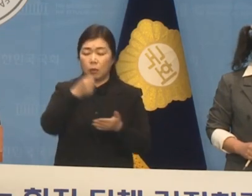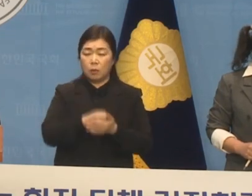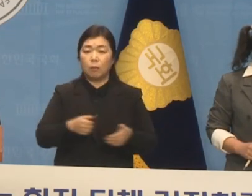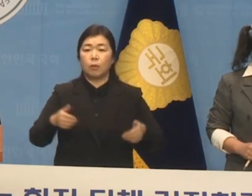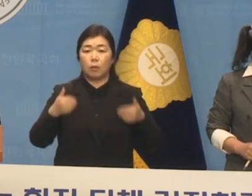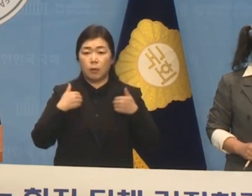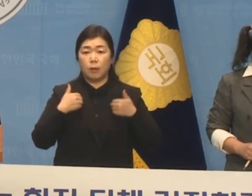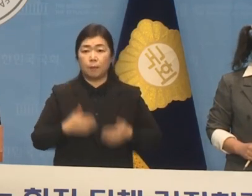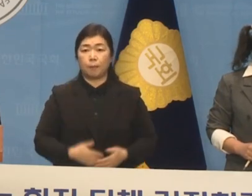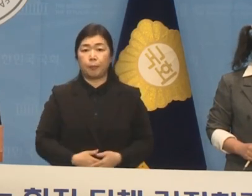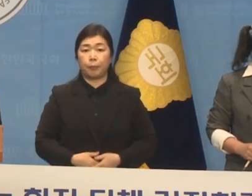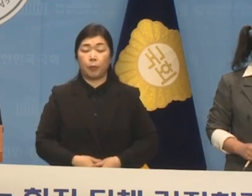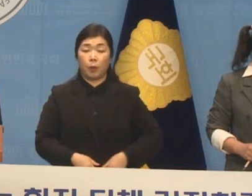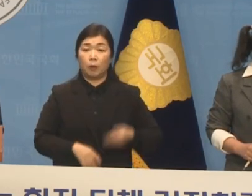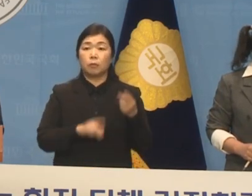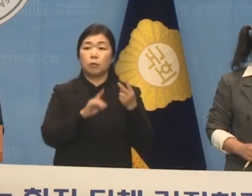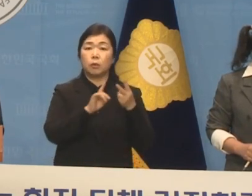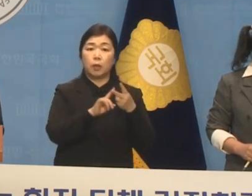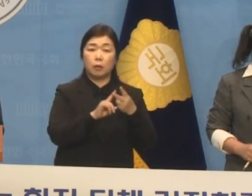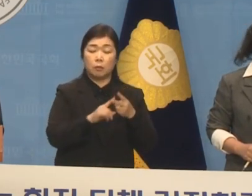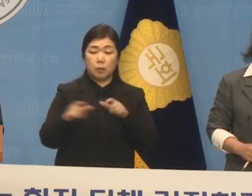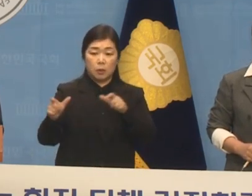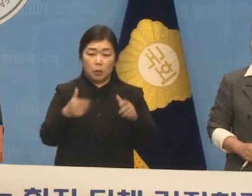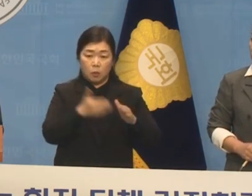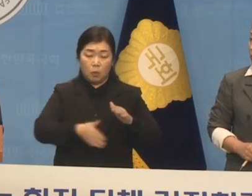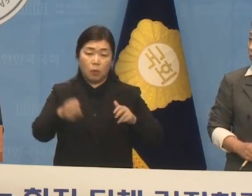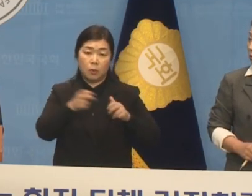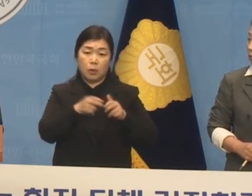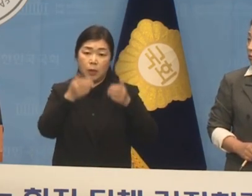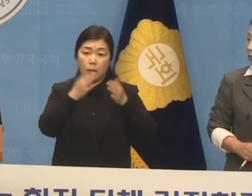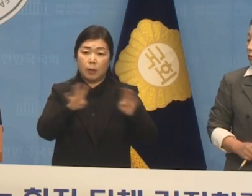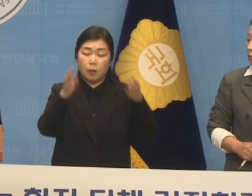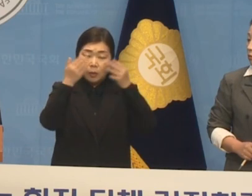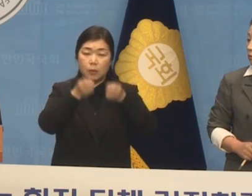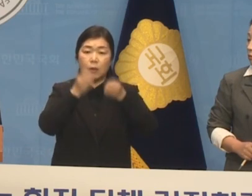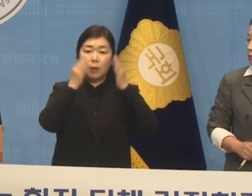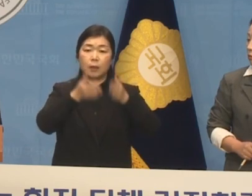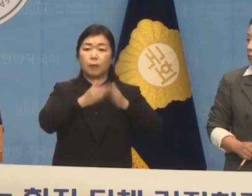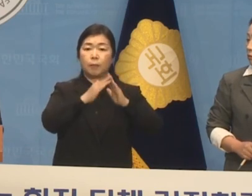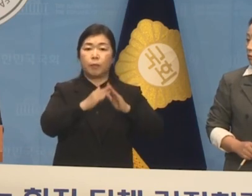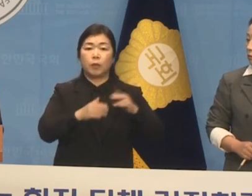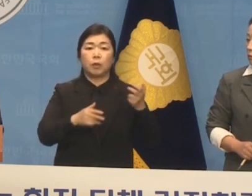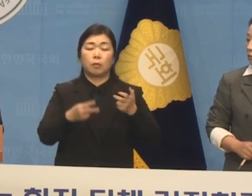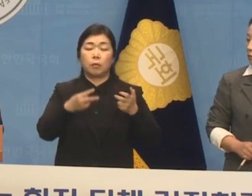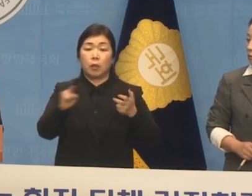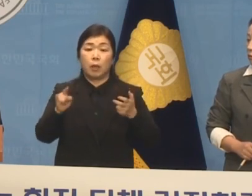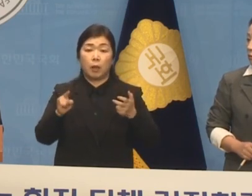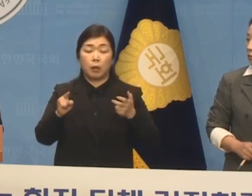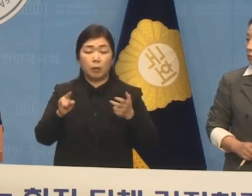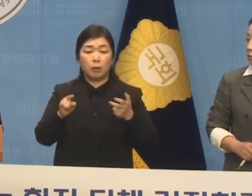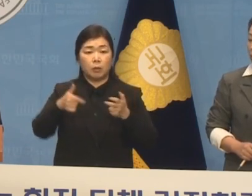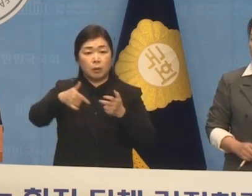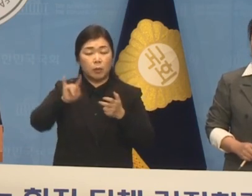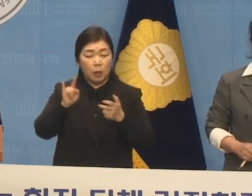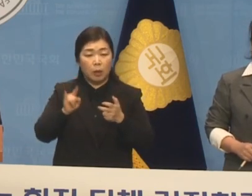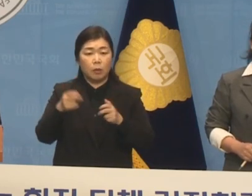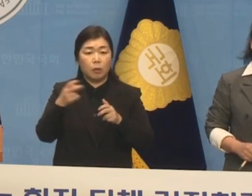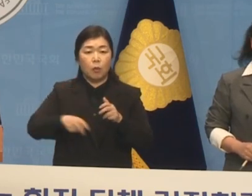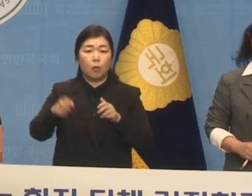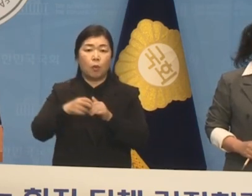방안입니다. 둘째는 지역 공공의대 신설, 70개 공공병원 확대, 혼합진료